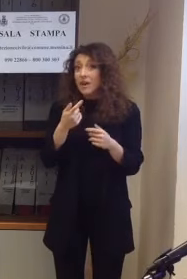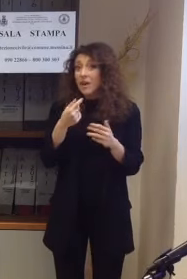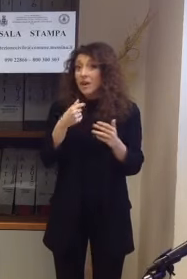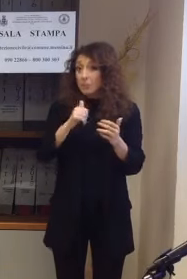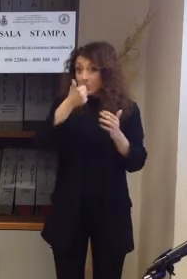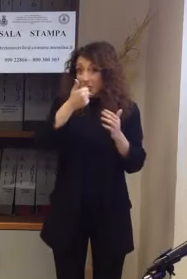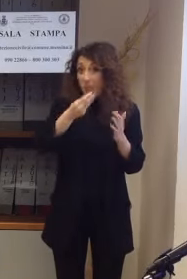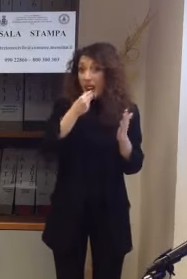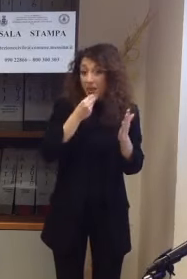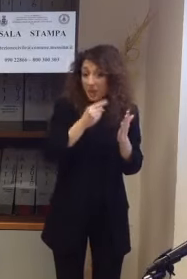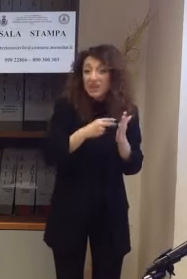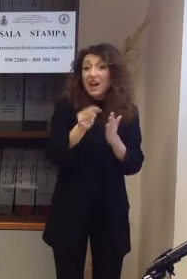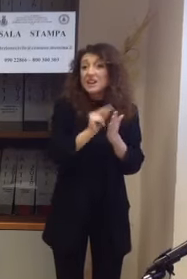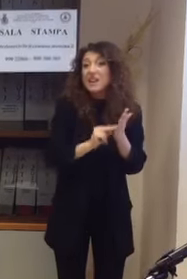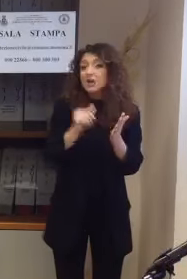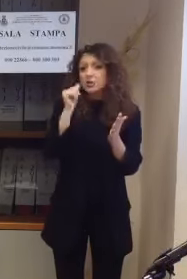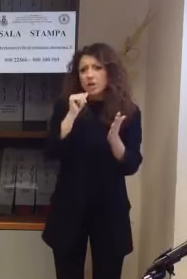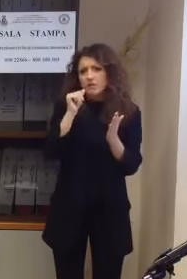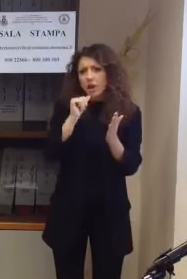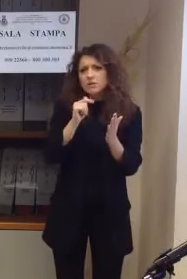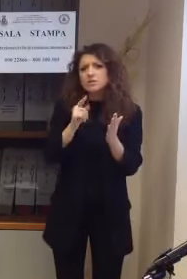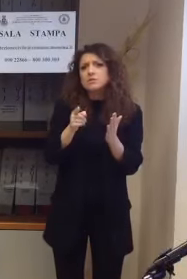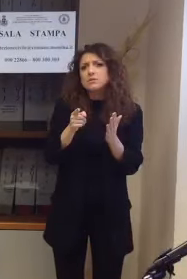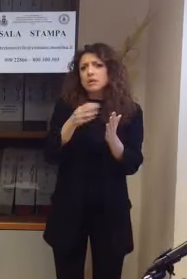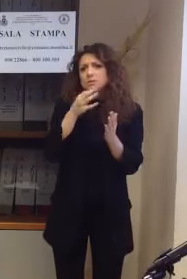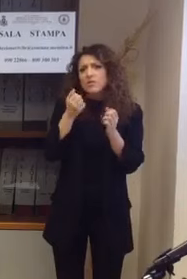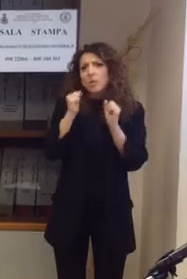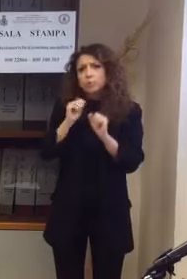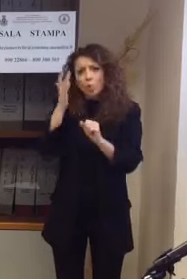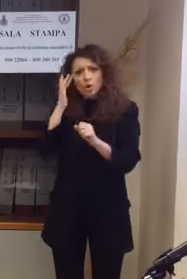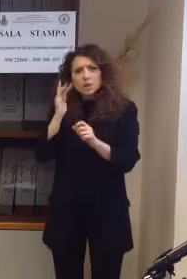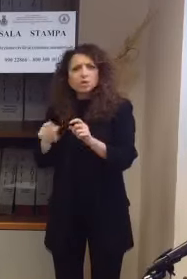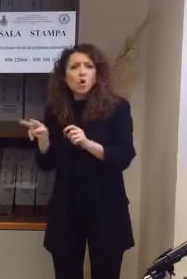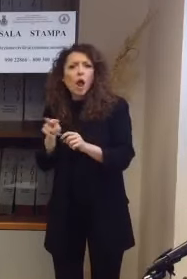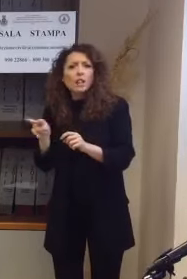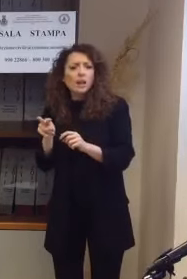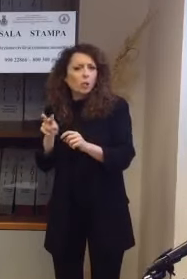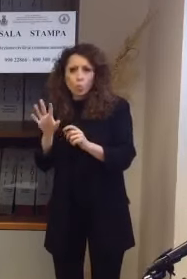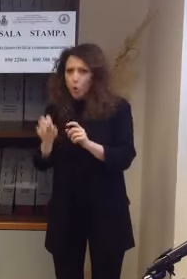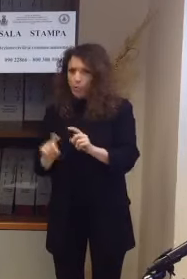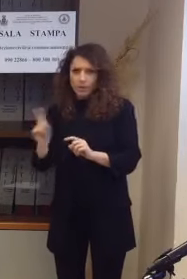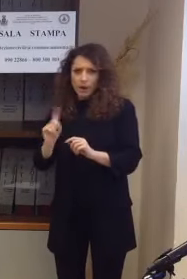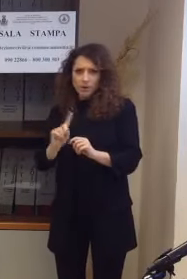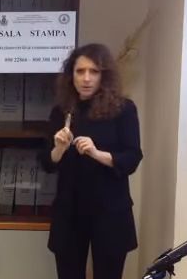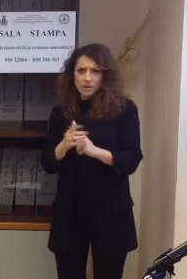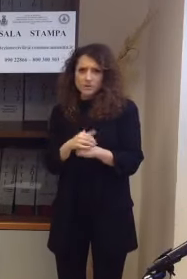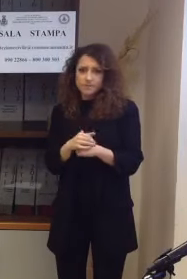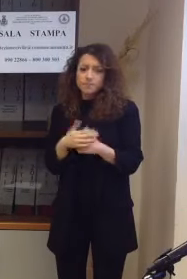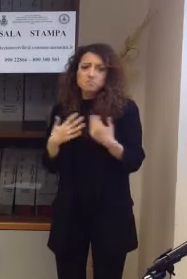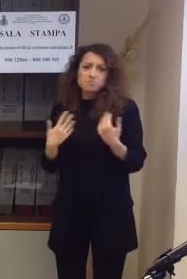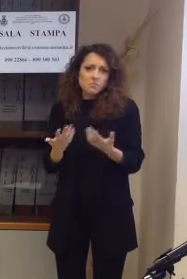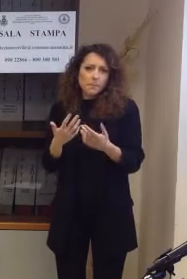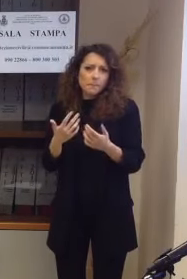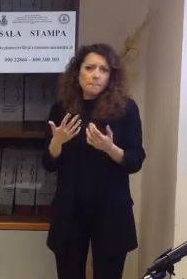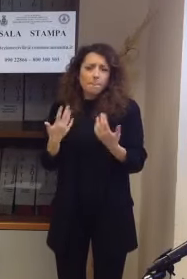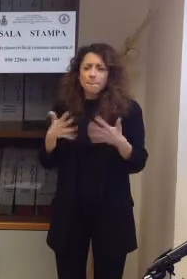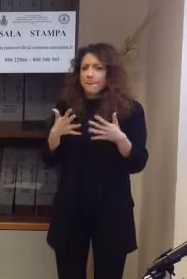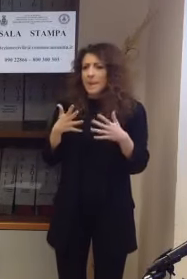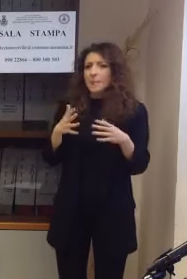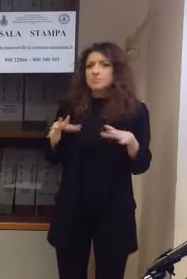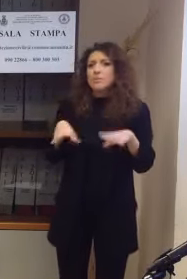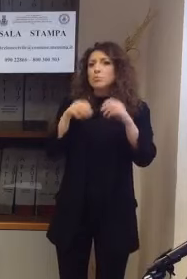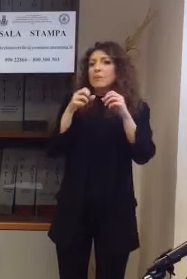quella alimentare. E non è vedana ripicca, è la regola. Lo avevo detto dall'inizio, perché gli avvisi che farete, che